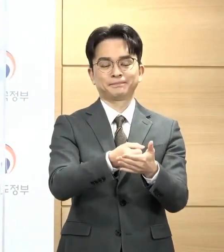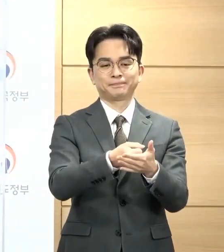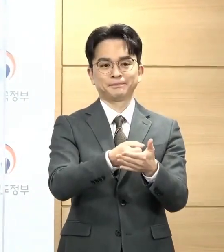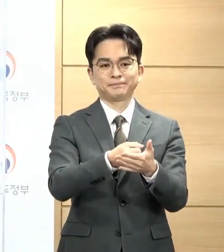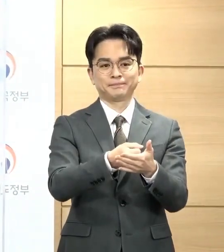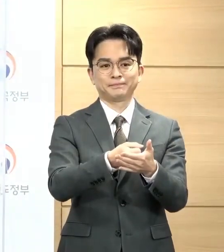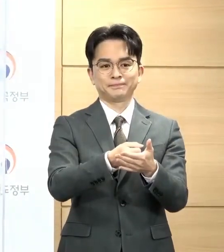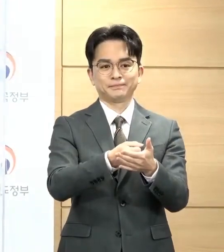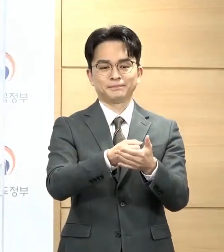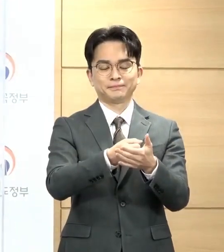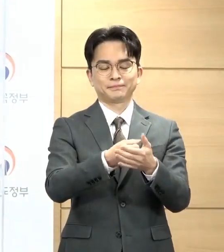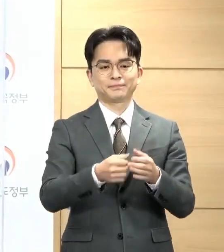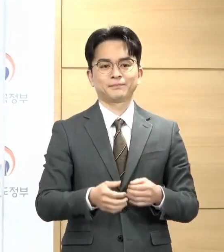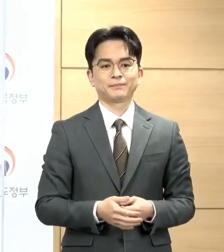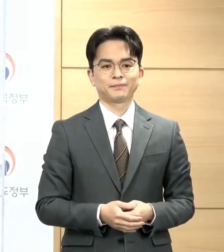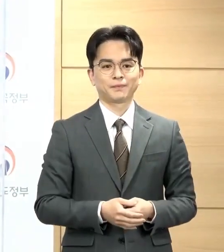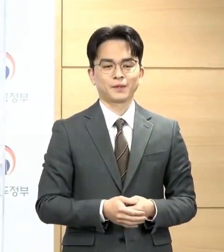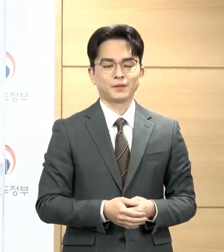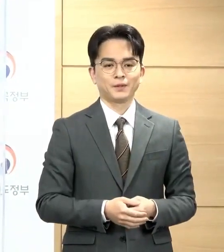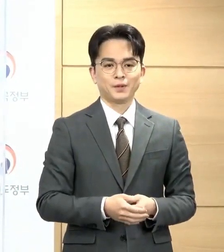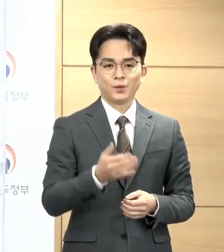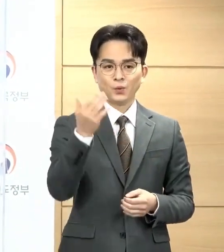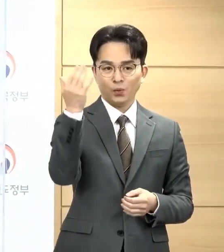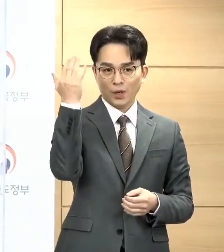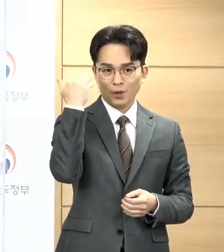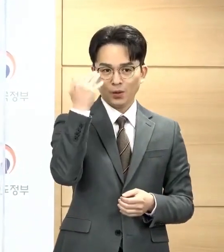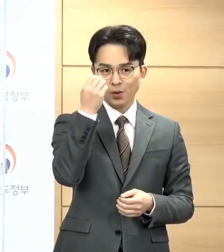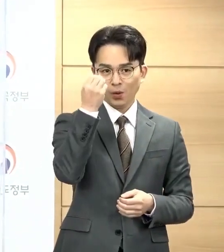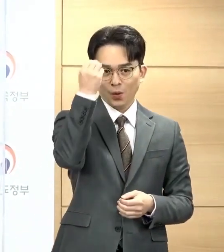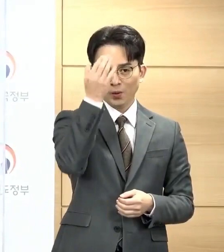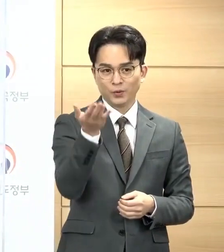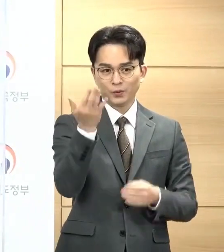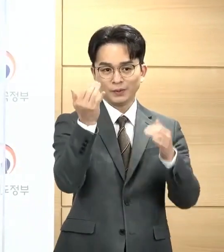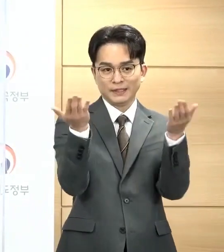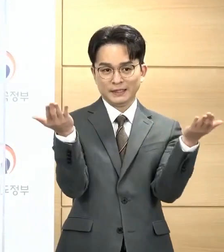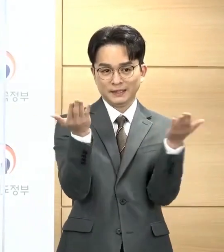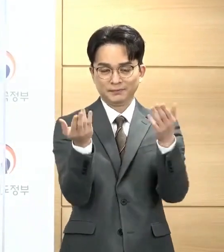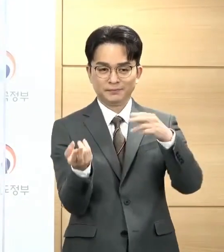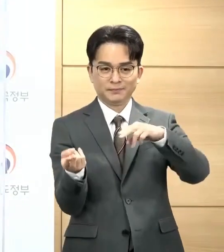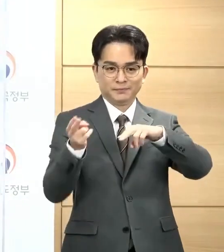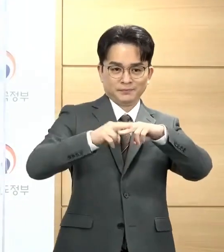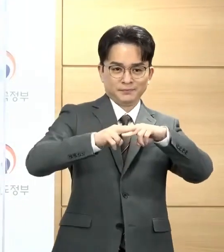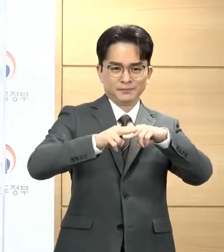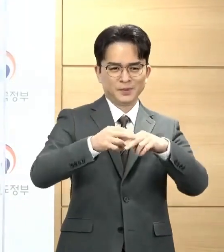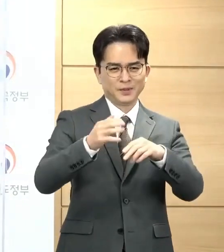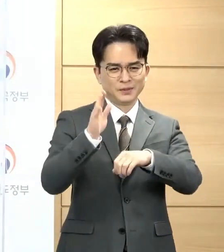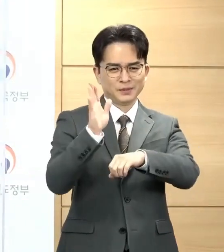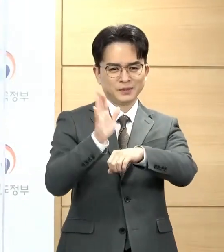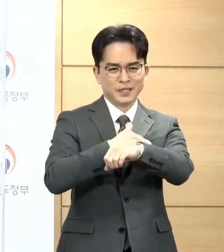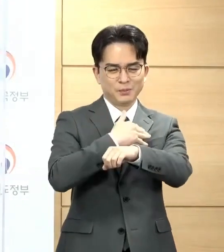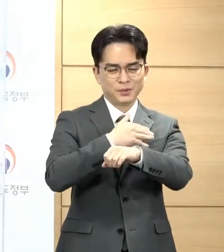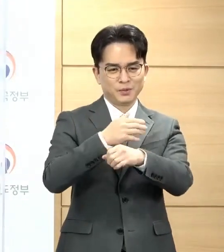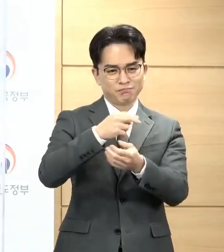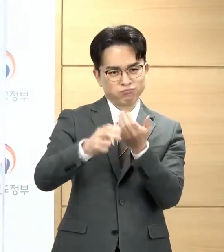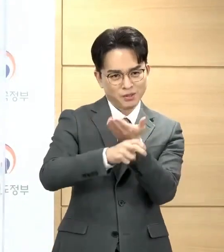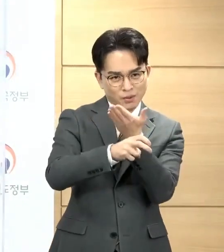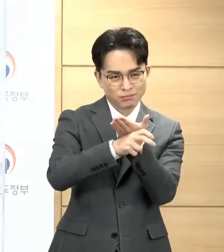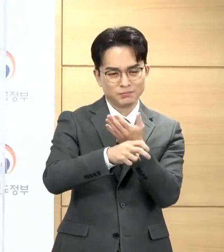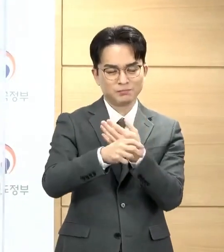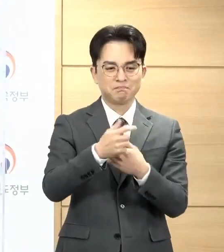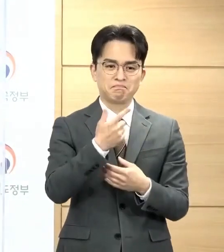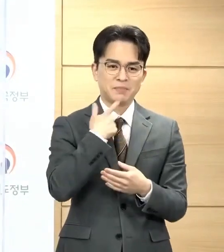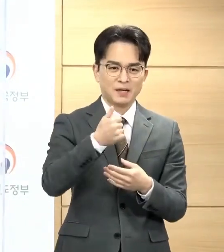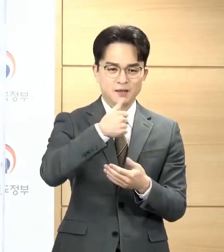국정수행 과정에서 당시에 직책과 직무상 잘못된 관행에 따라 불법행위를 저질러서 법의 심판을 받았던